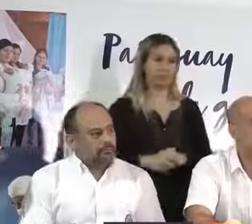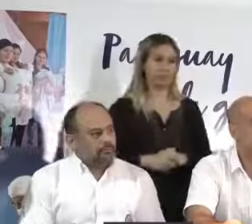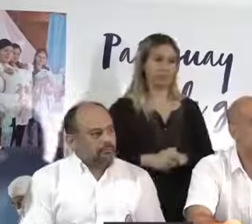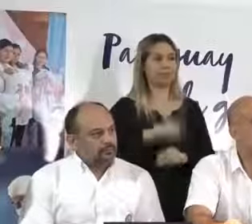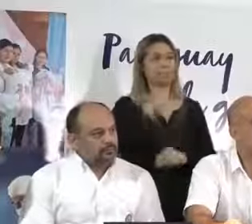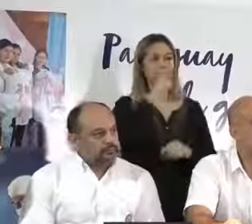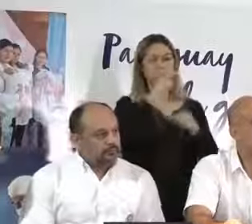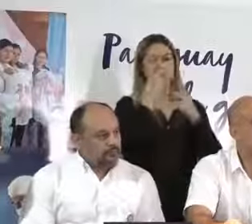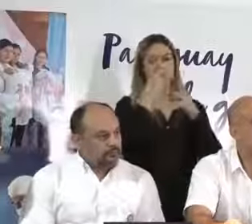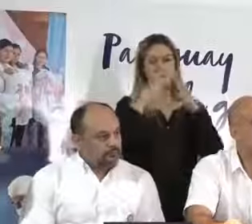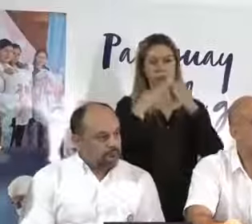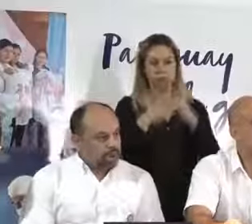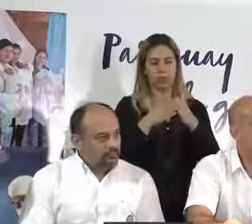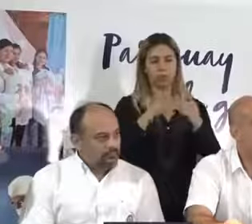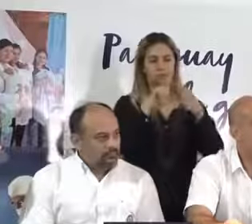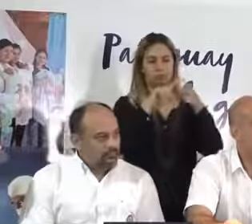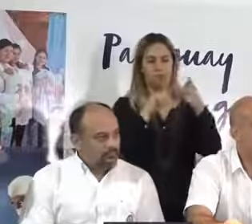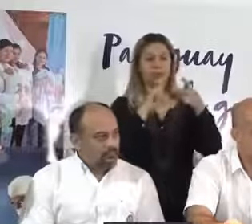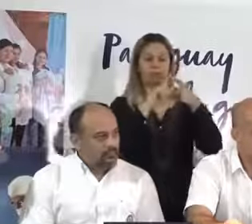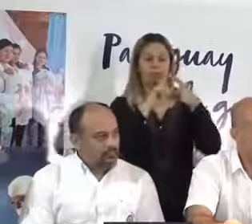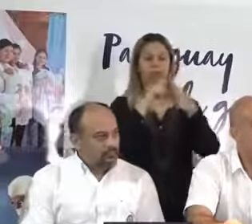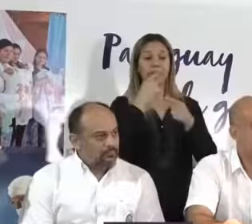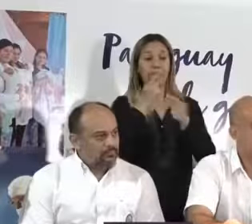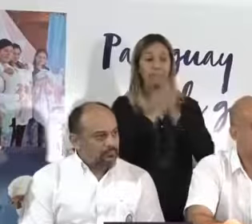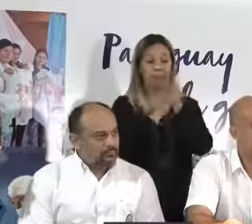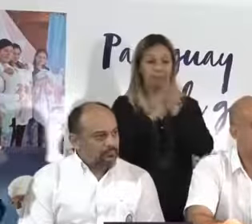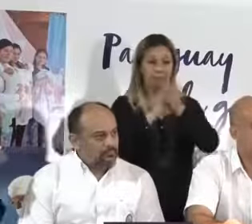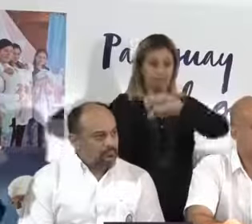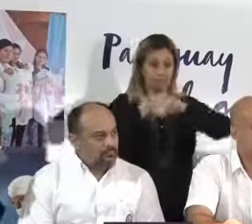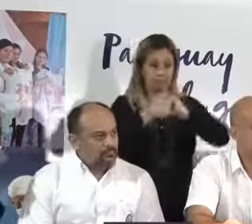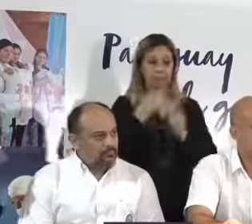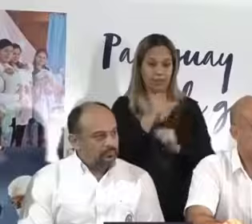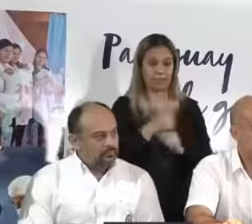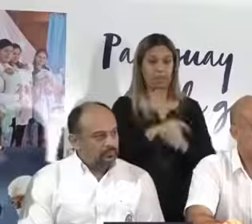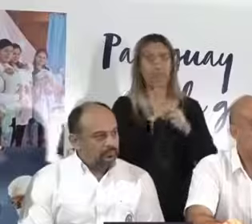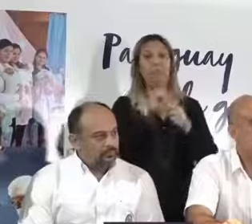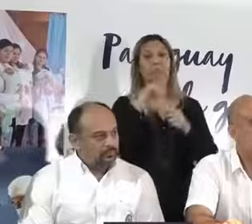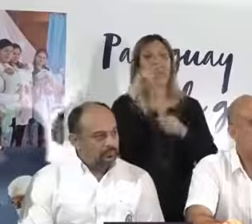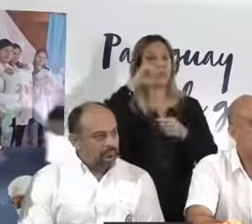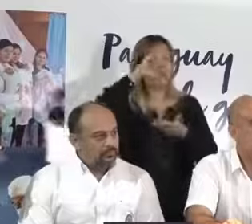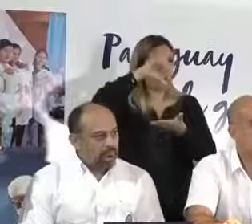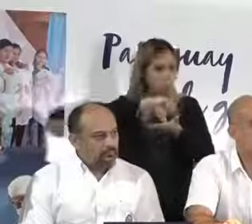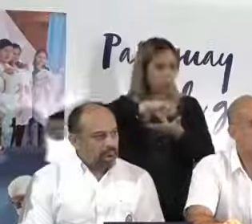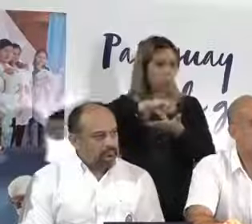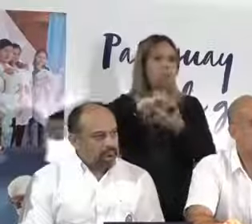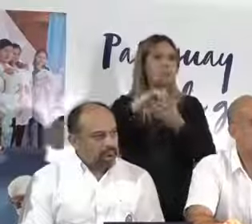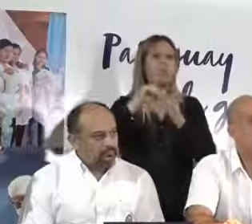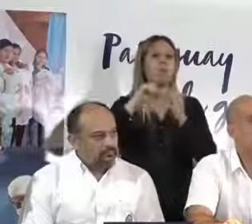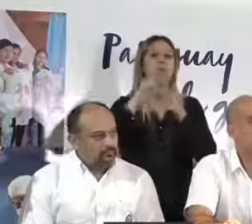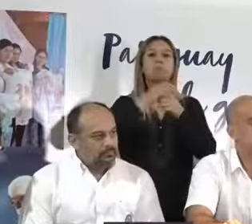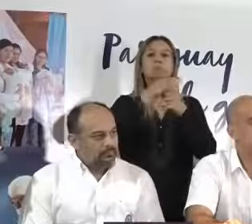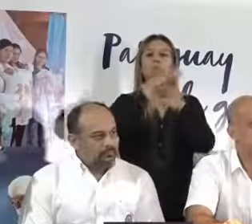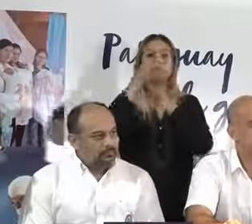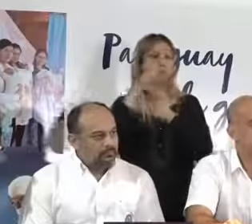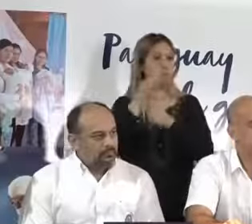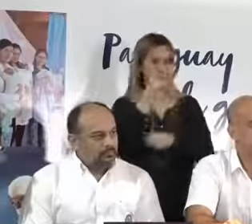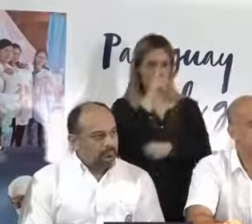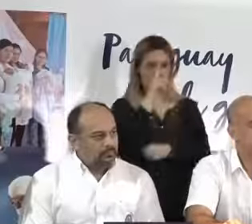consultas. Usted habla del lavado de las manos y hay barrios en Asunción y en Central que hace 3-4 días no tienen